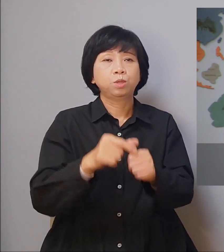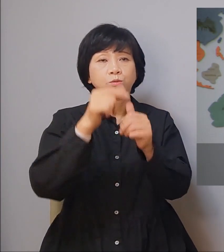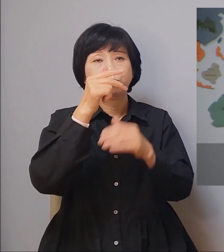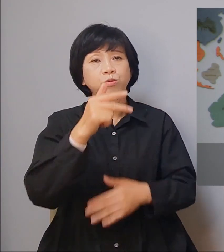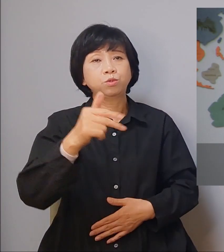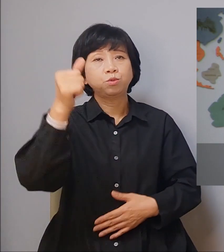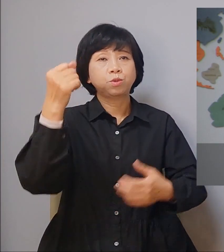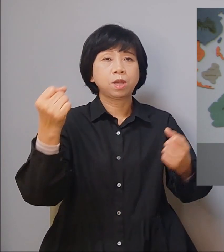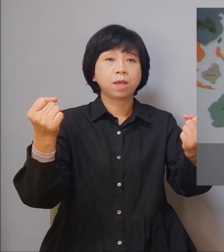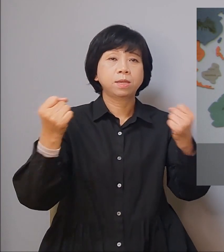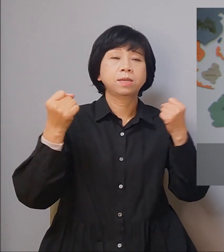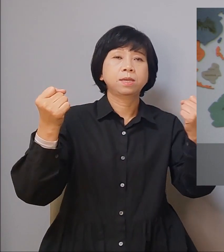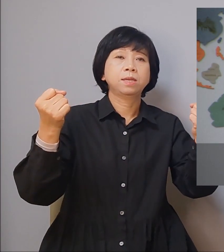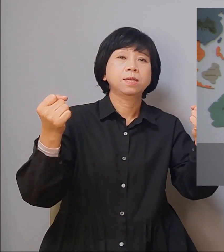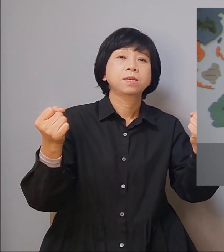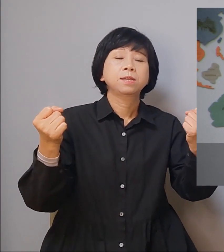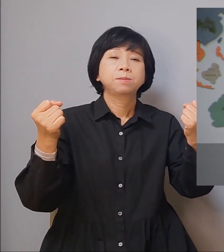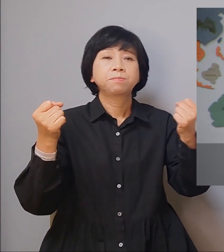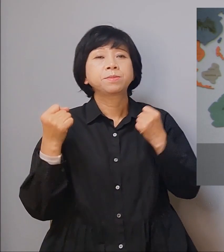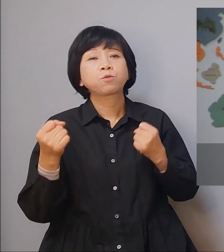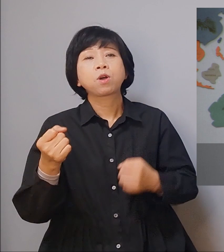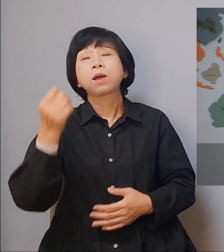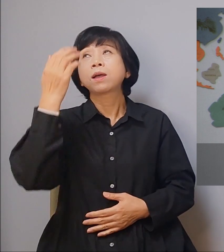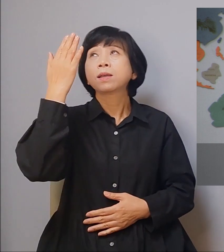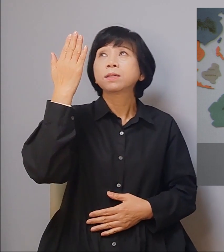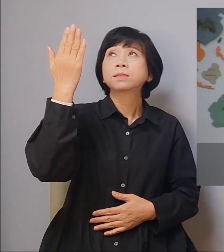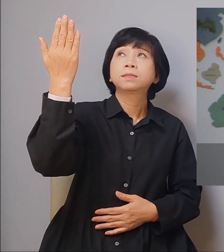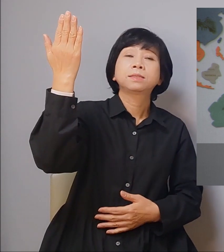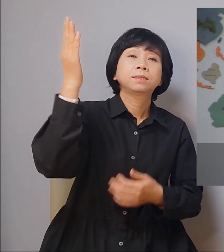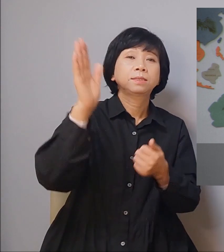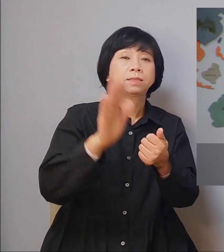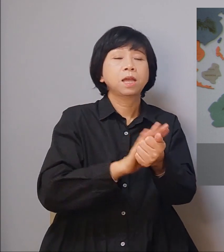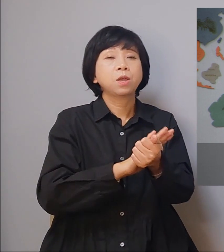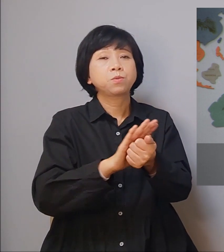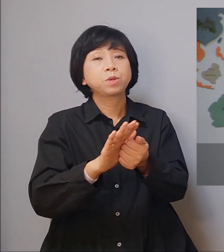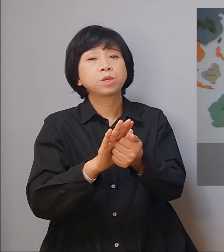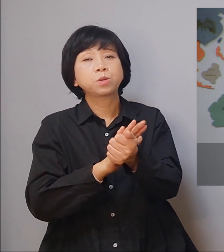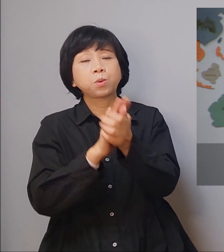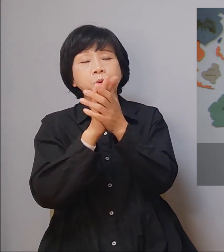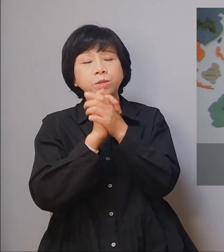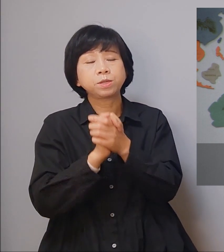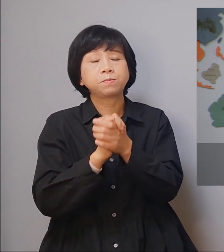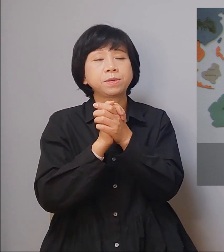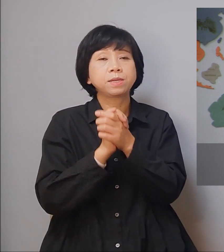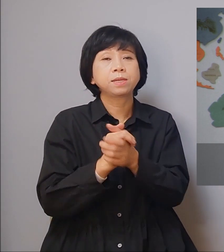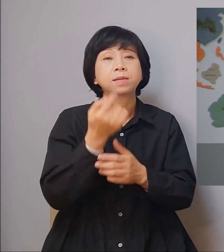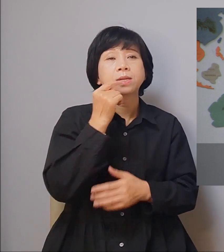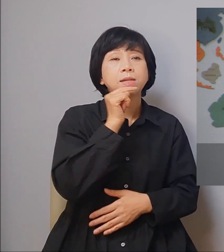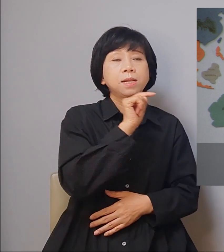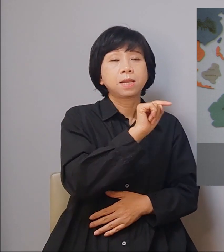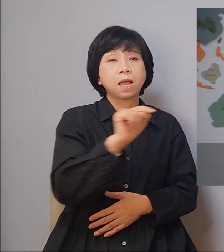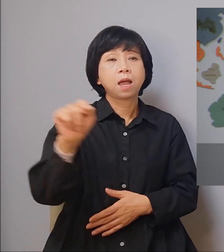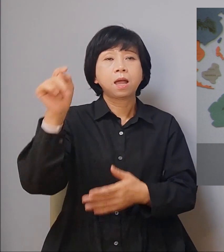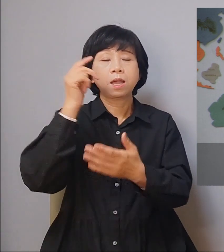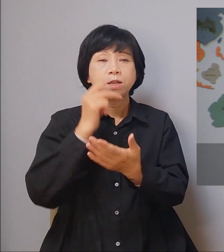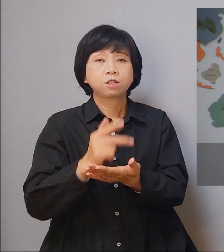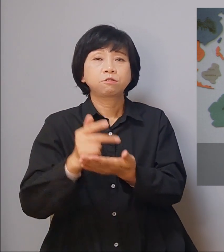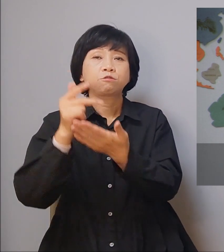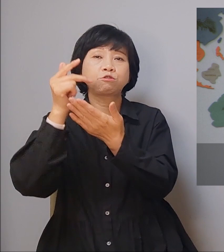우리 구주의 힘과 그의 위로를